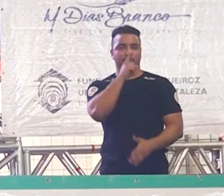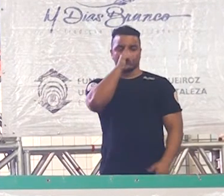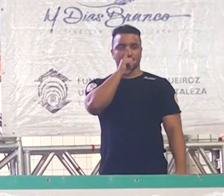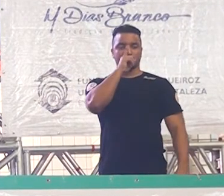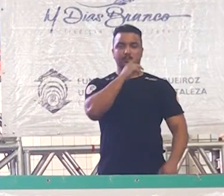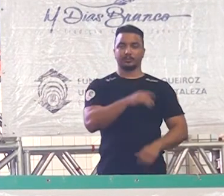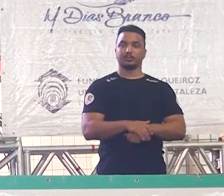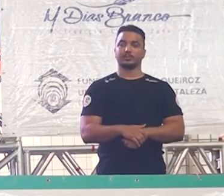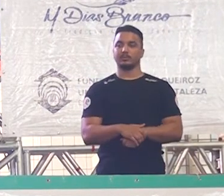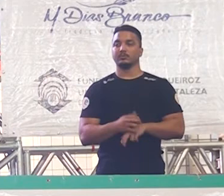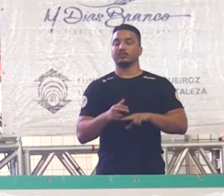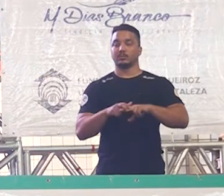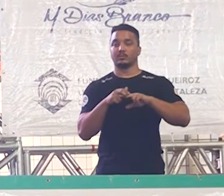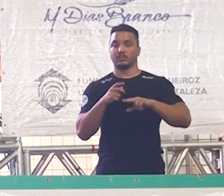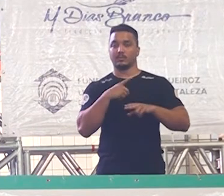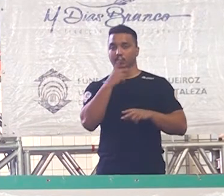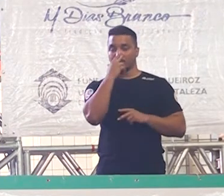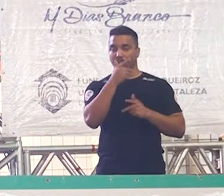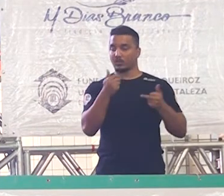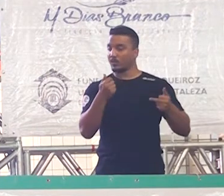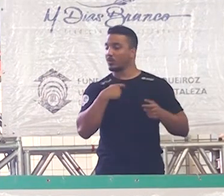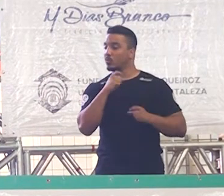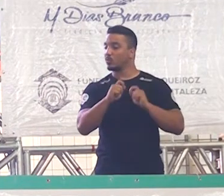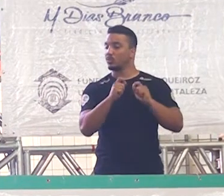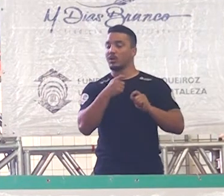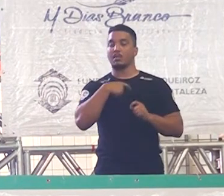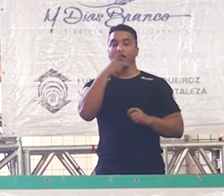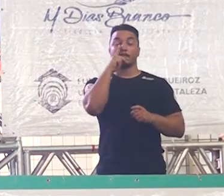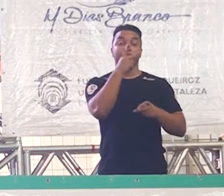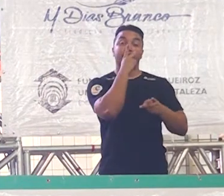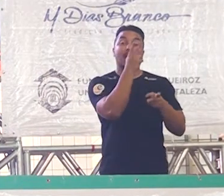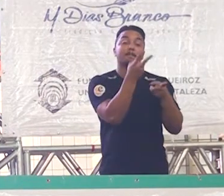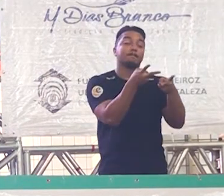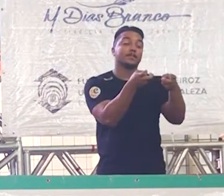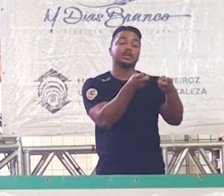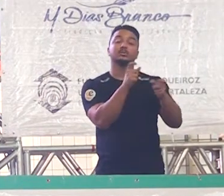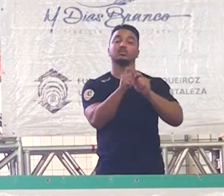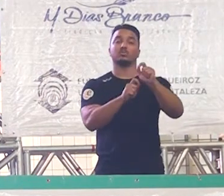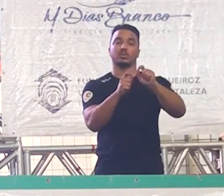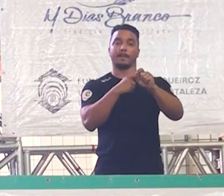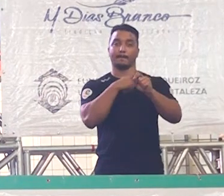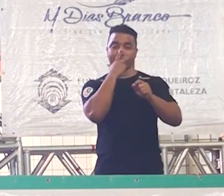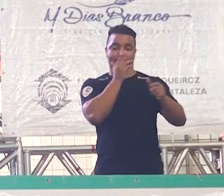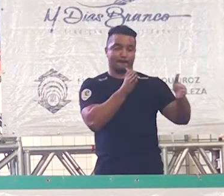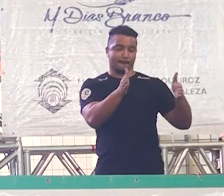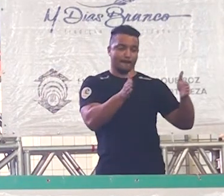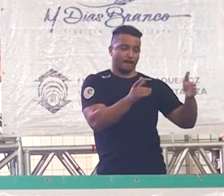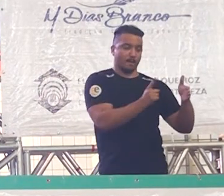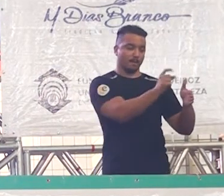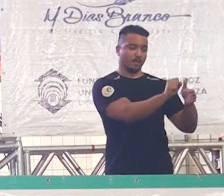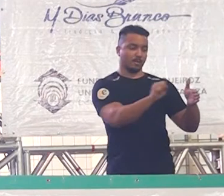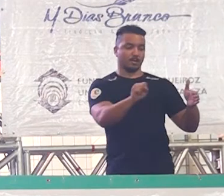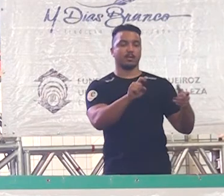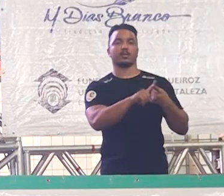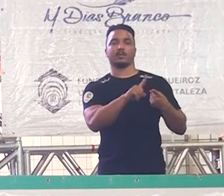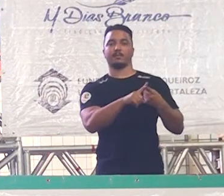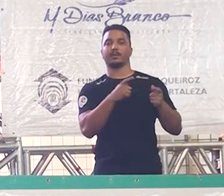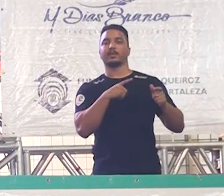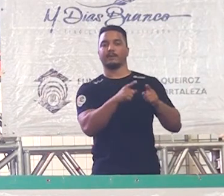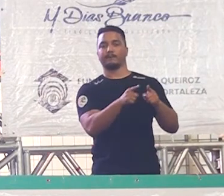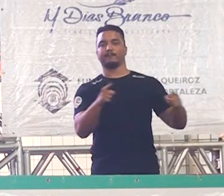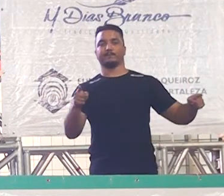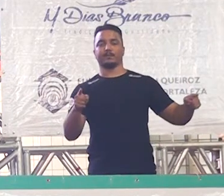acontecer. Então, o elemento distrator dessa questão era você perceber que, durante aquele 1 segundo, o espaço também estava